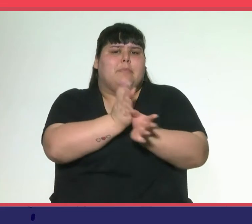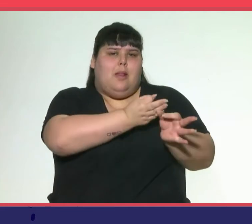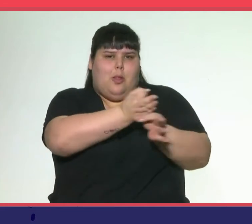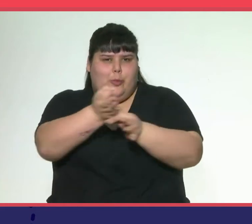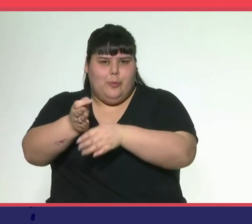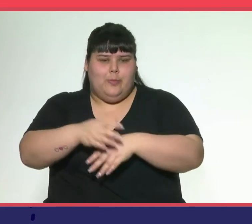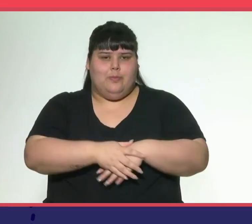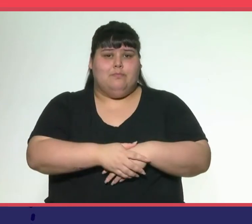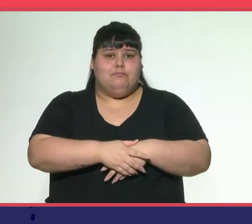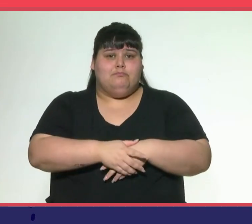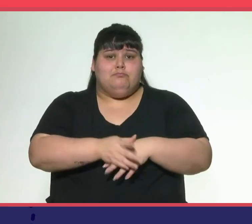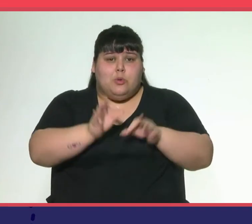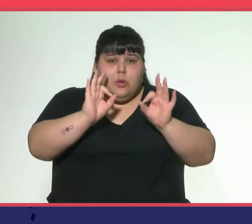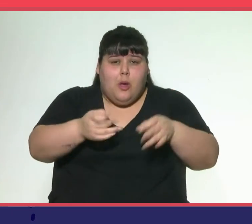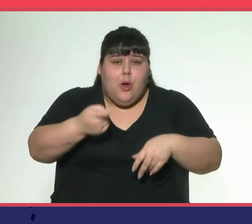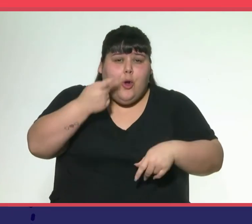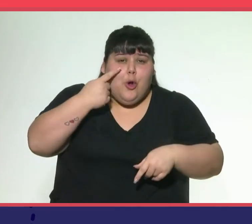más cuidarnos mejor